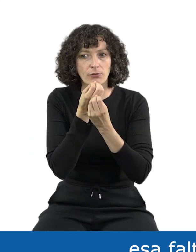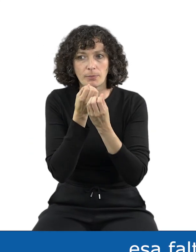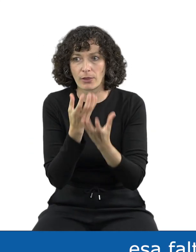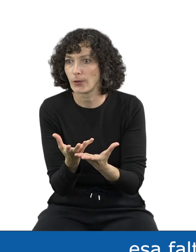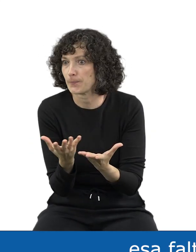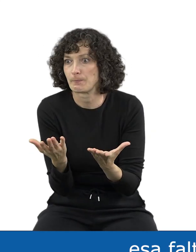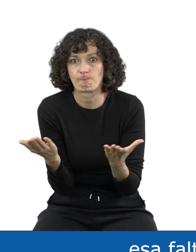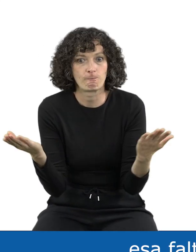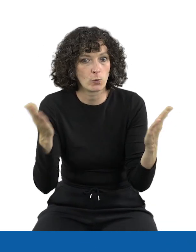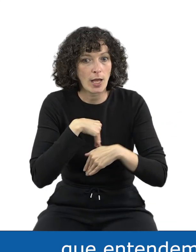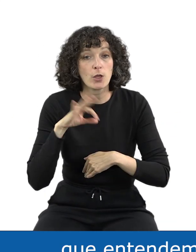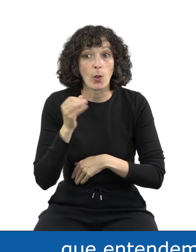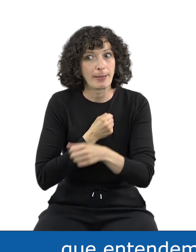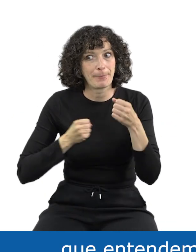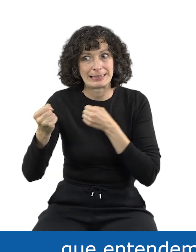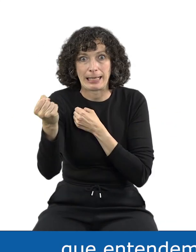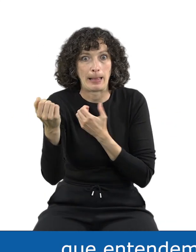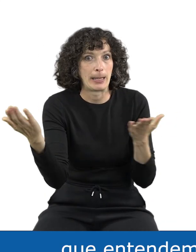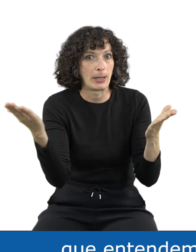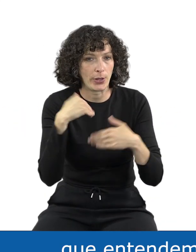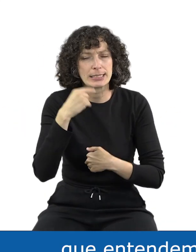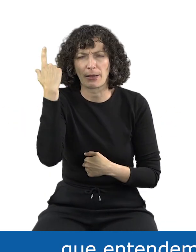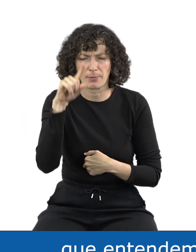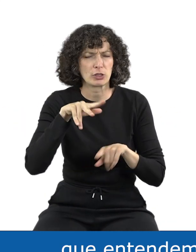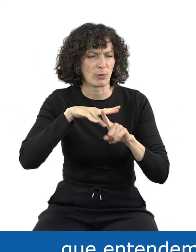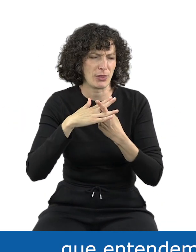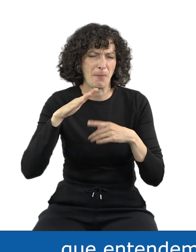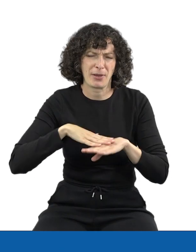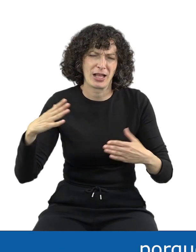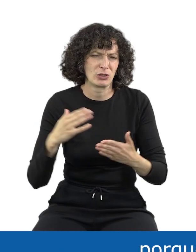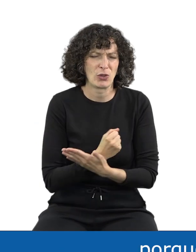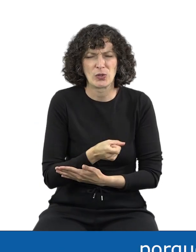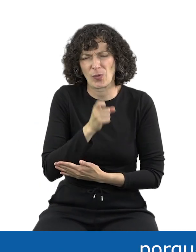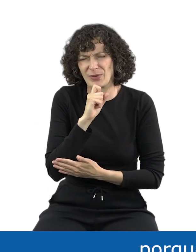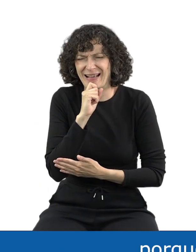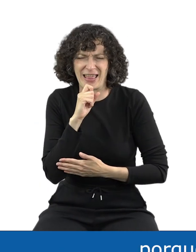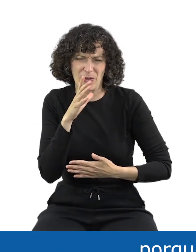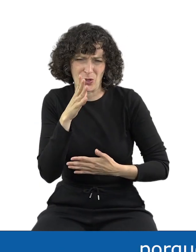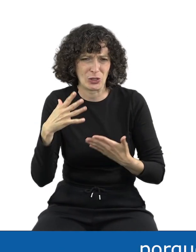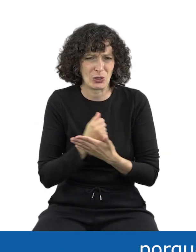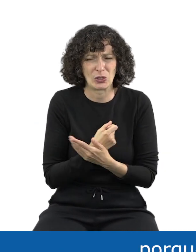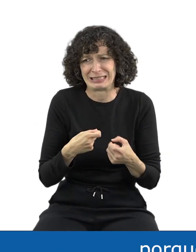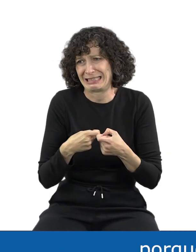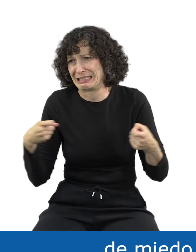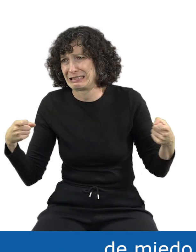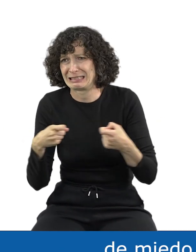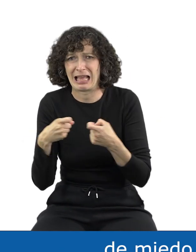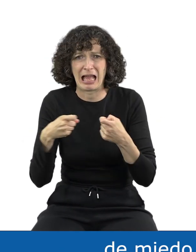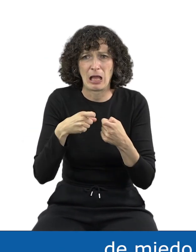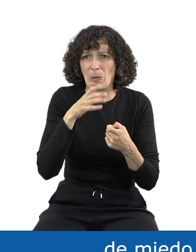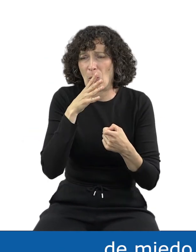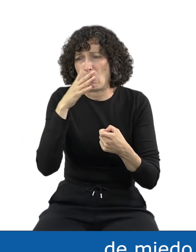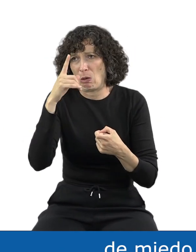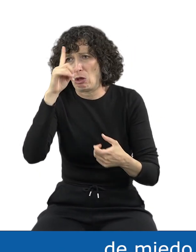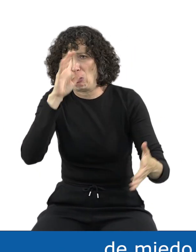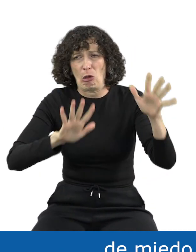información, esa falta a veces también de empatía, que entendemos que era una situación muy complicada para todos, porque todos vivíamos en una situación de tensión, de miedo, no sabíamos cómo, de qué